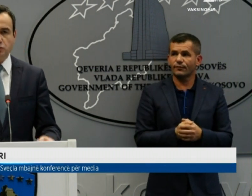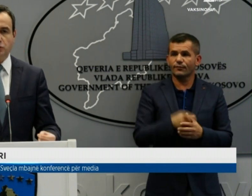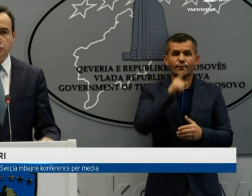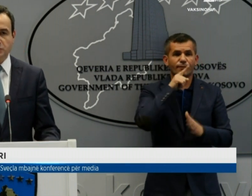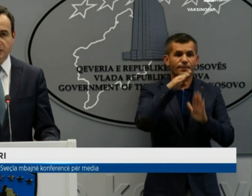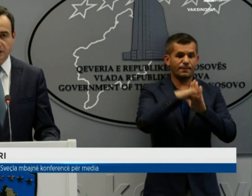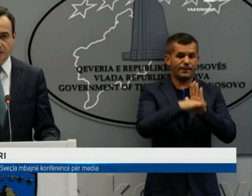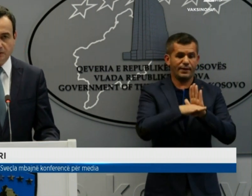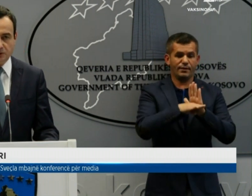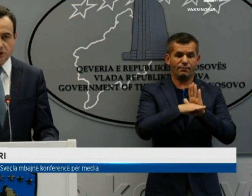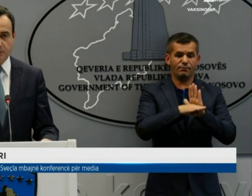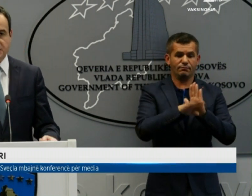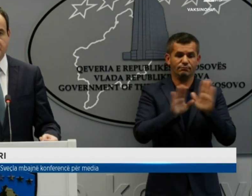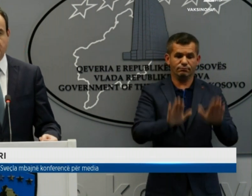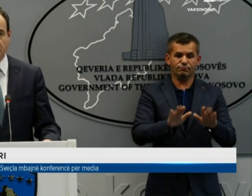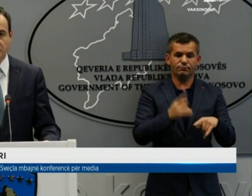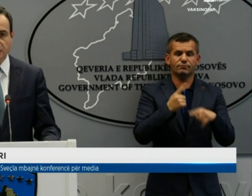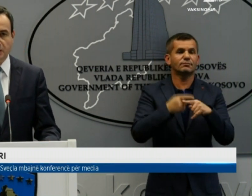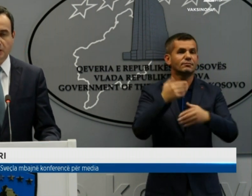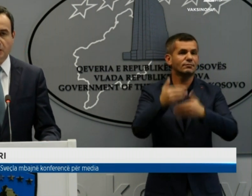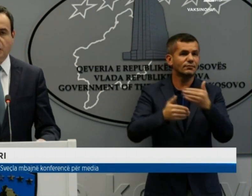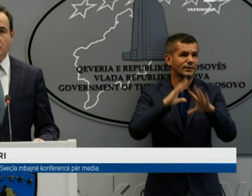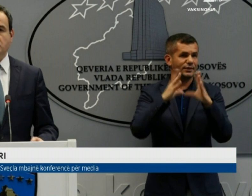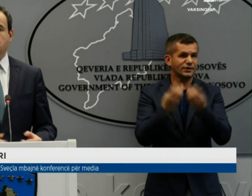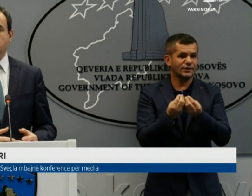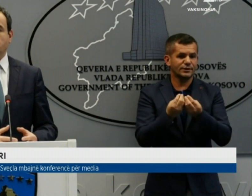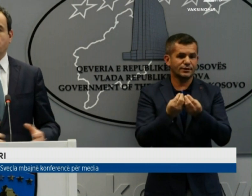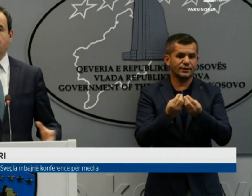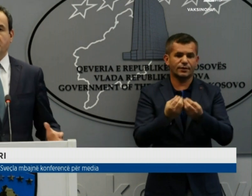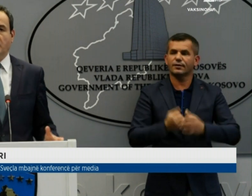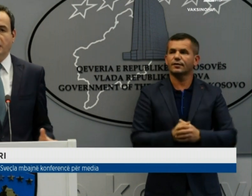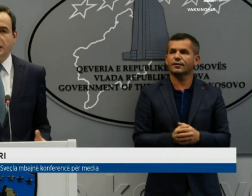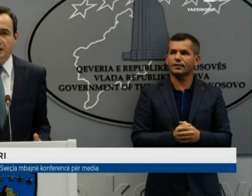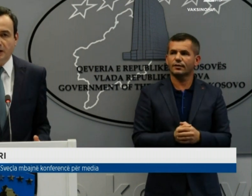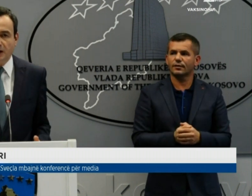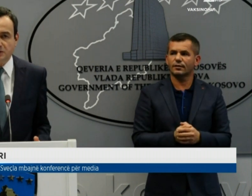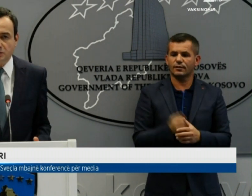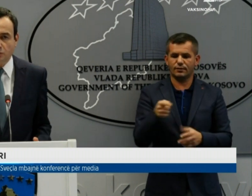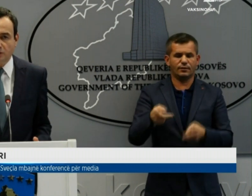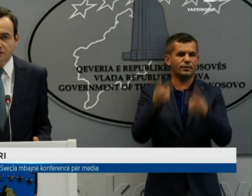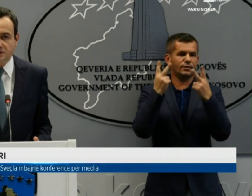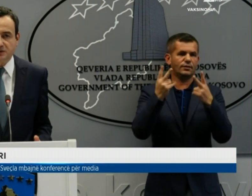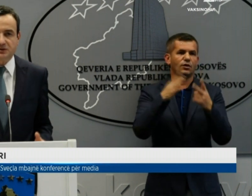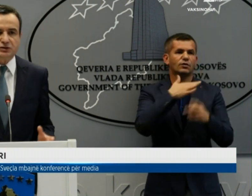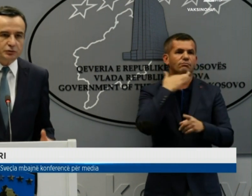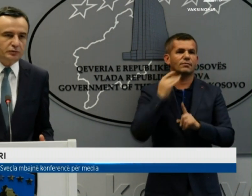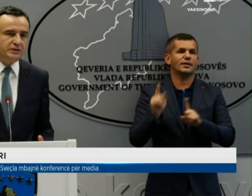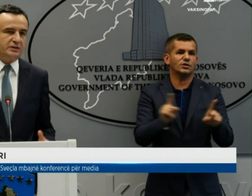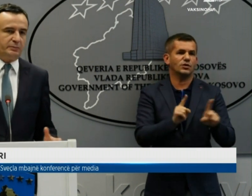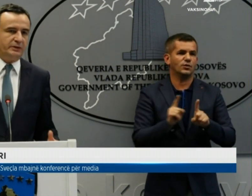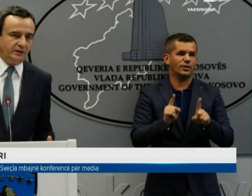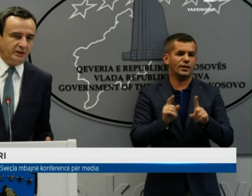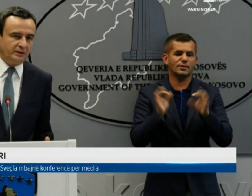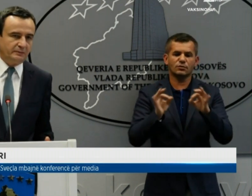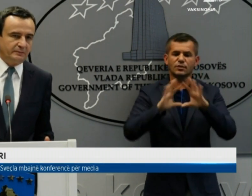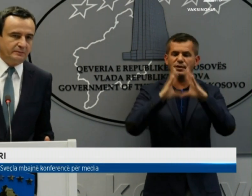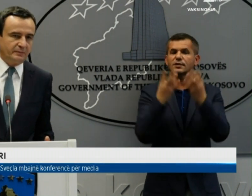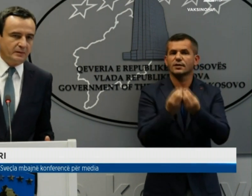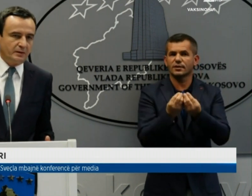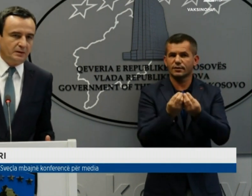dhe kushtetueshmërin që po e zbaton, është kryefjala e situatës së sigurisë dhe